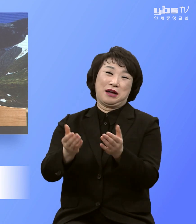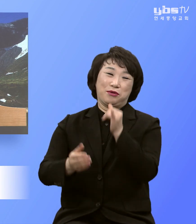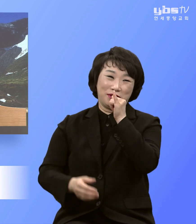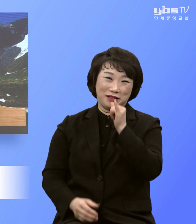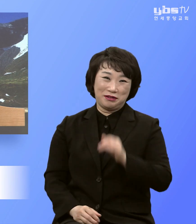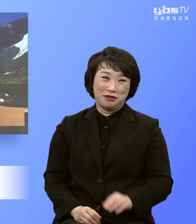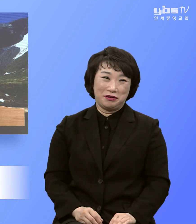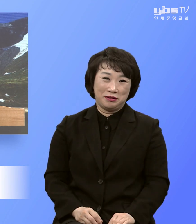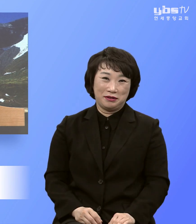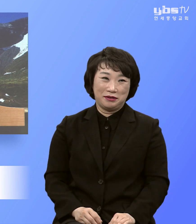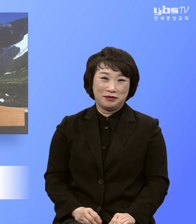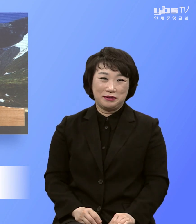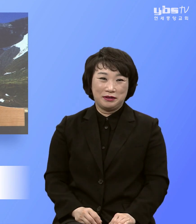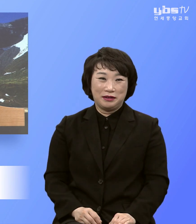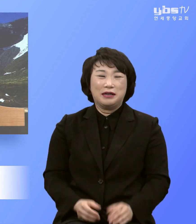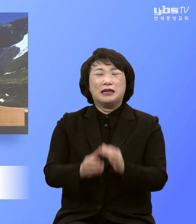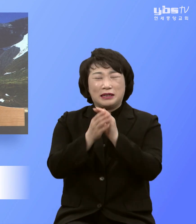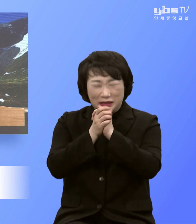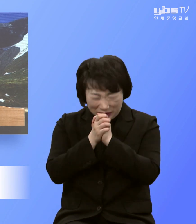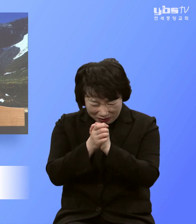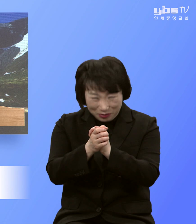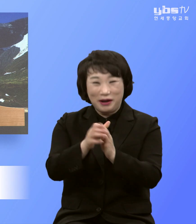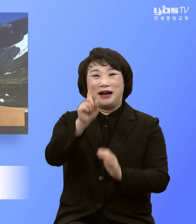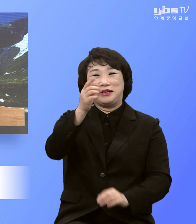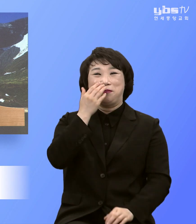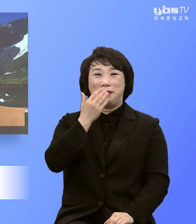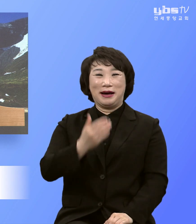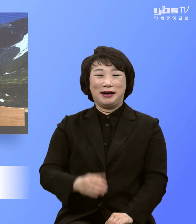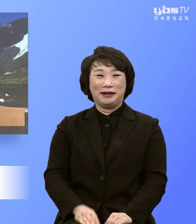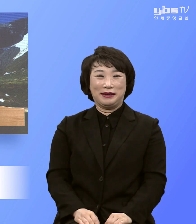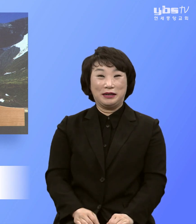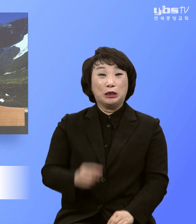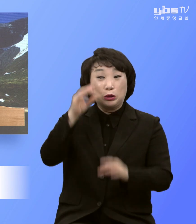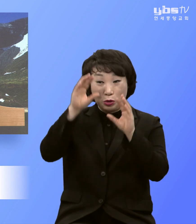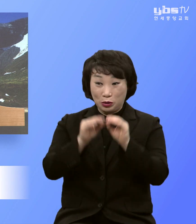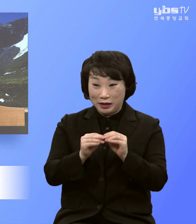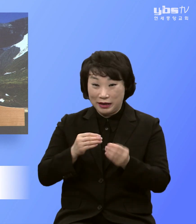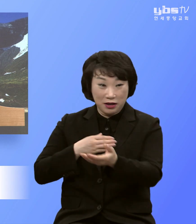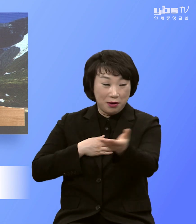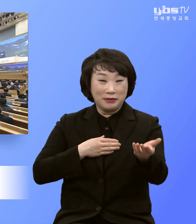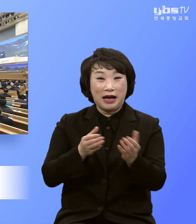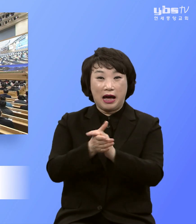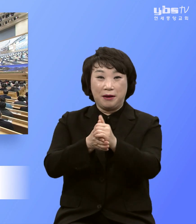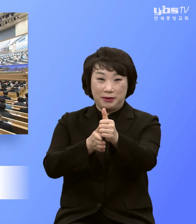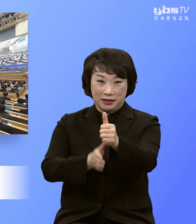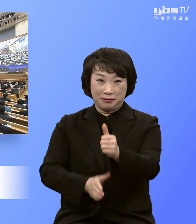이 말입니다. 기도라, 이 말입니다. 동의하시면 아멘 합시다.